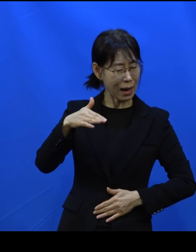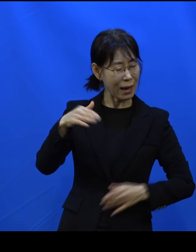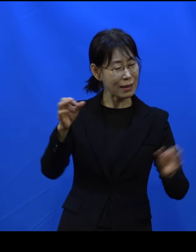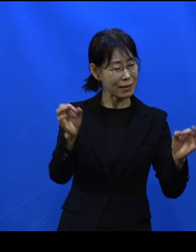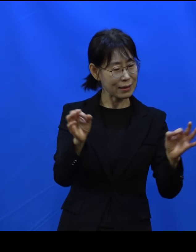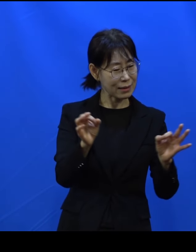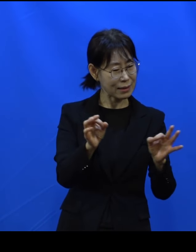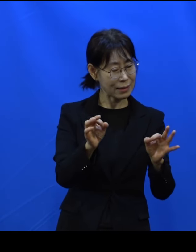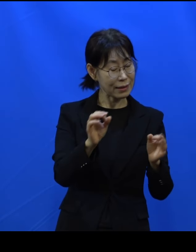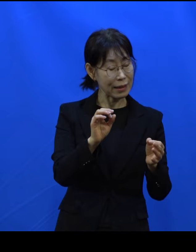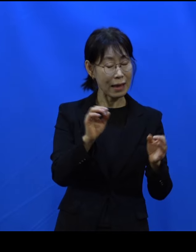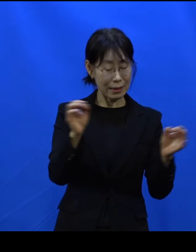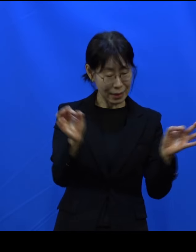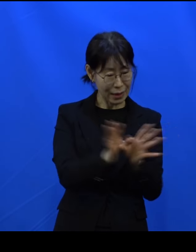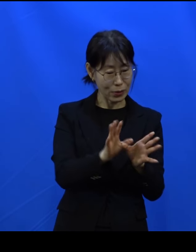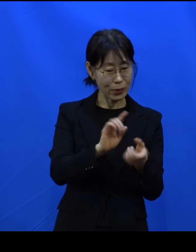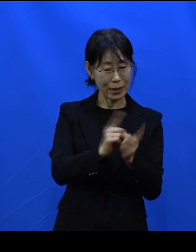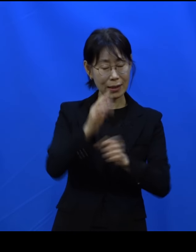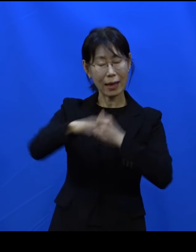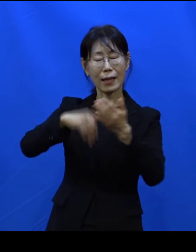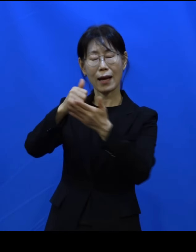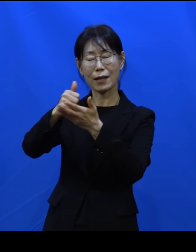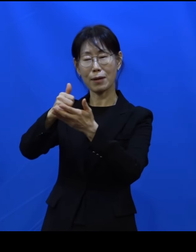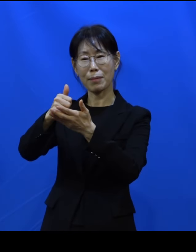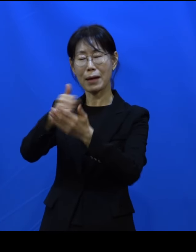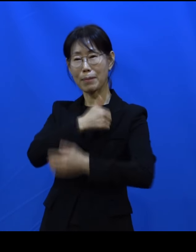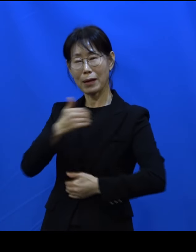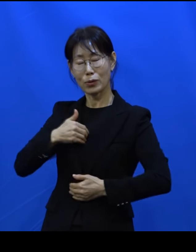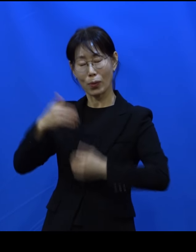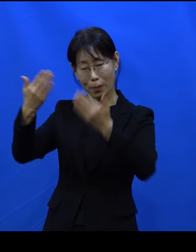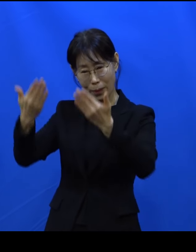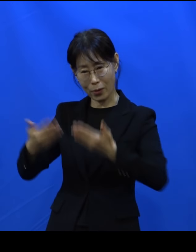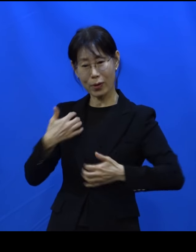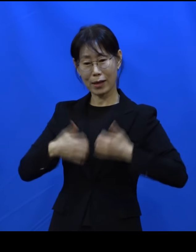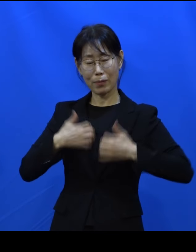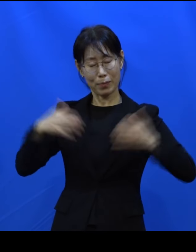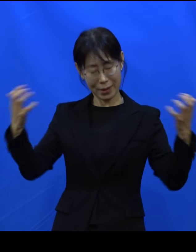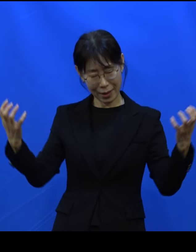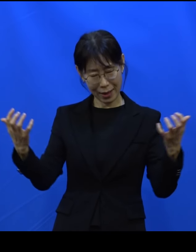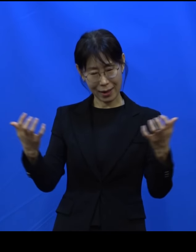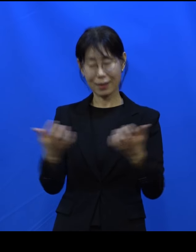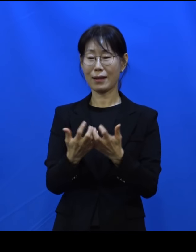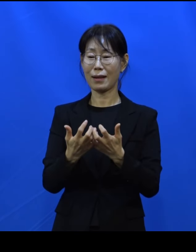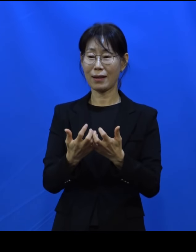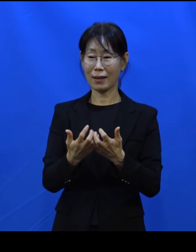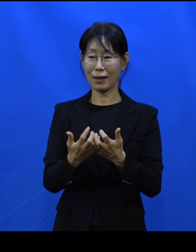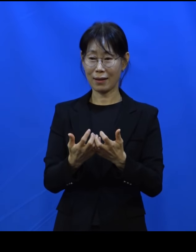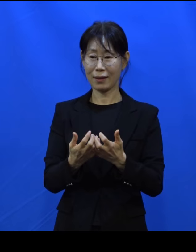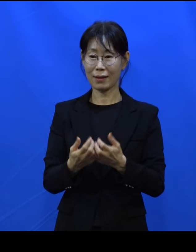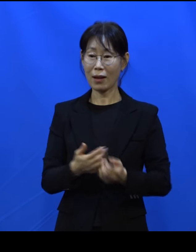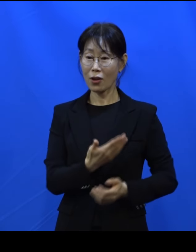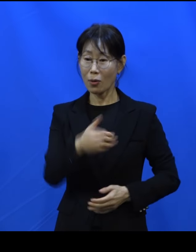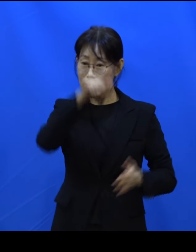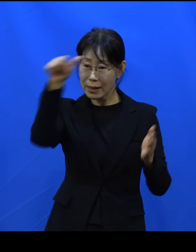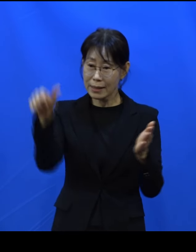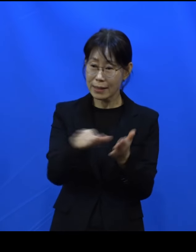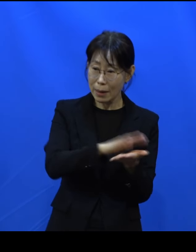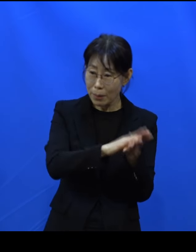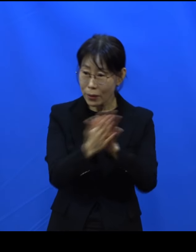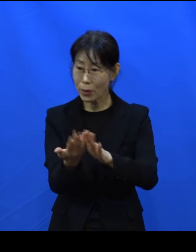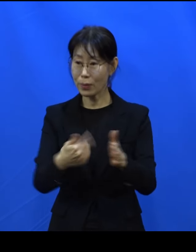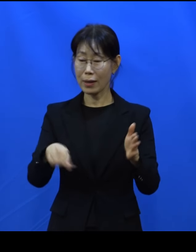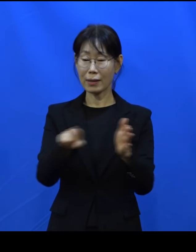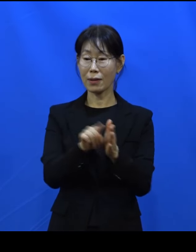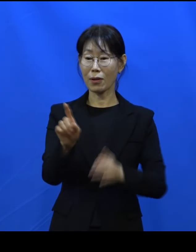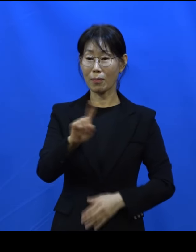존재가 부유해져요. 행복감이 밀려오고 기쁨이 넘쳐요. 삶을 바꾸려면 시선을 바꿔야 돼요.